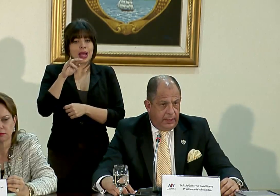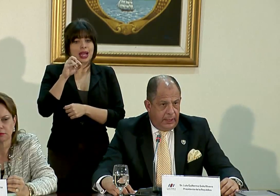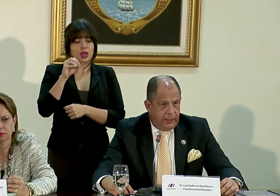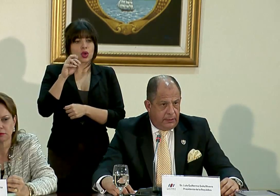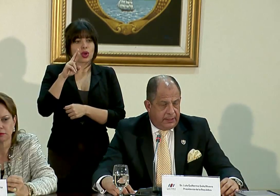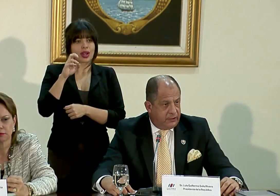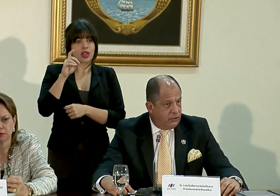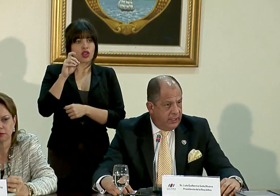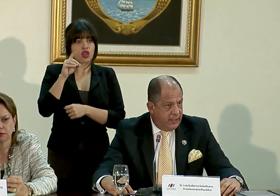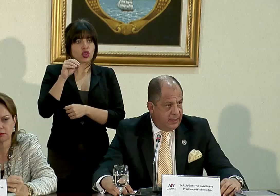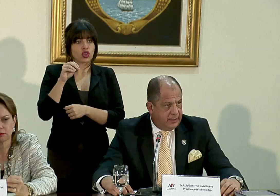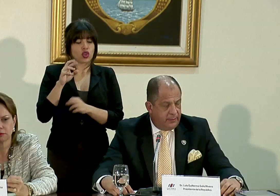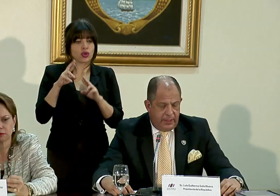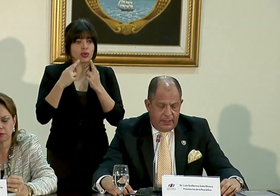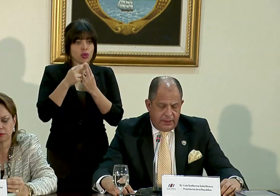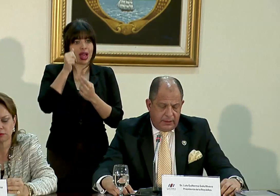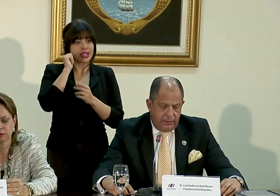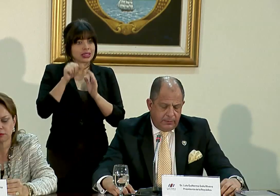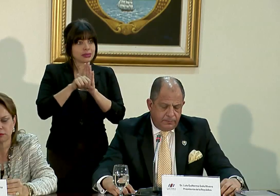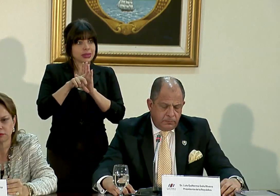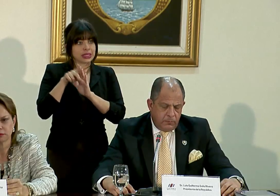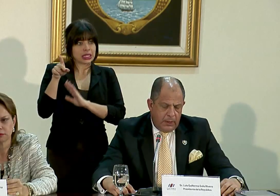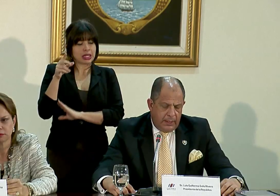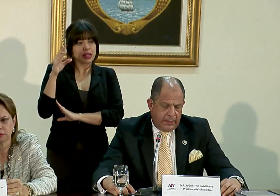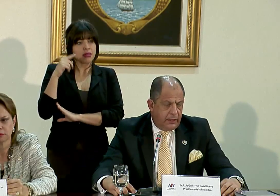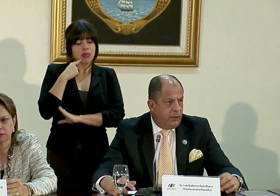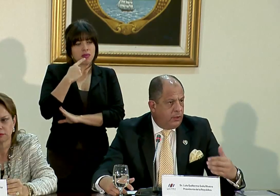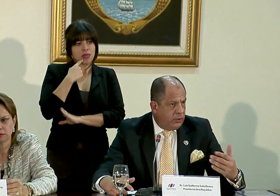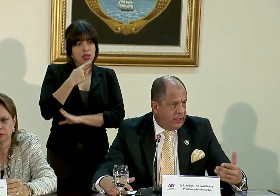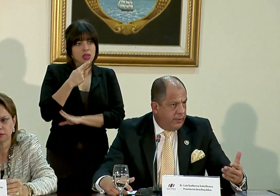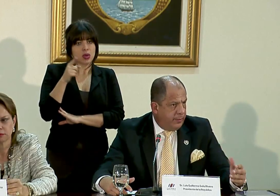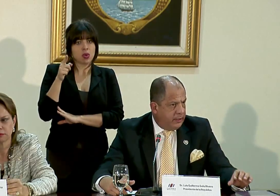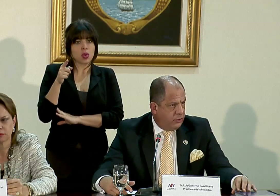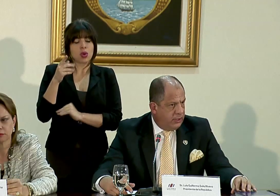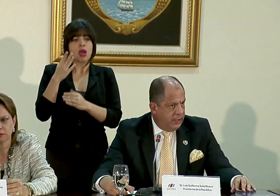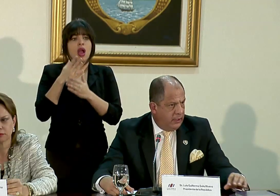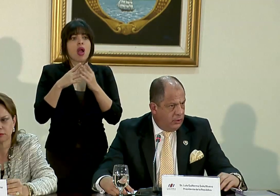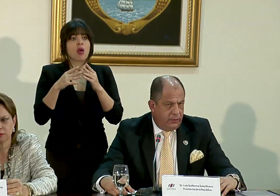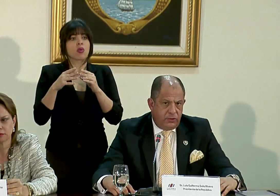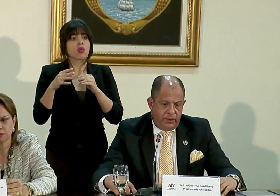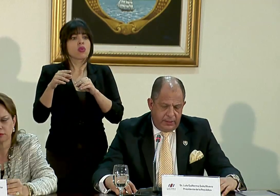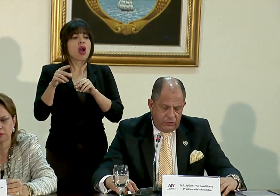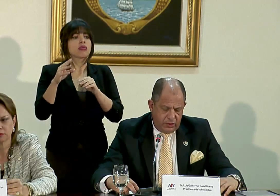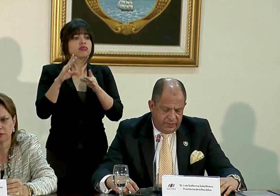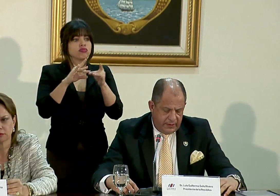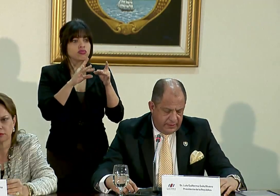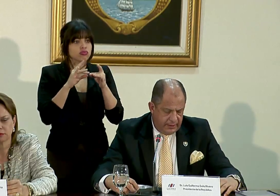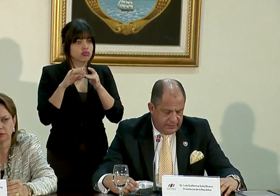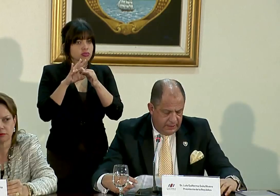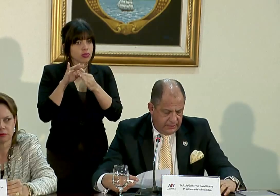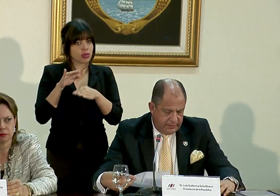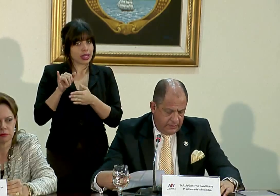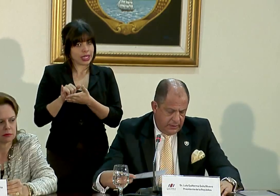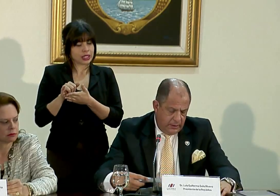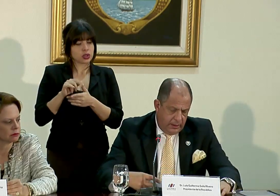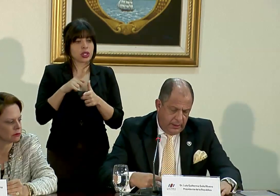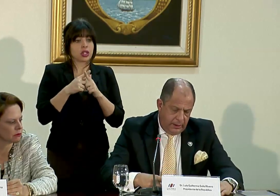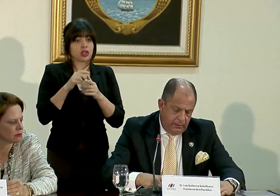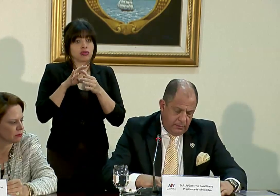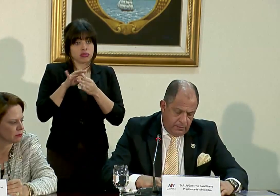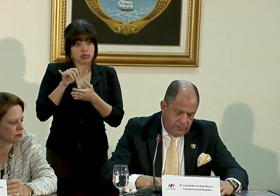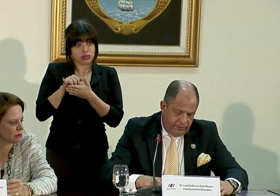en la sesión de ayer en la Asamblea Legislativa y que han tenido alguna reverberación el día de hoy. Sobre eso, yo quisiera hacer las siguientes